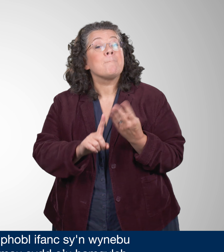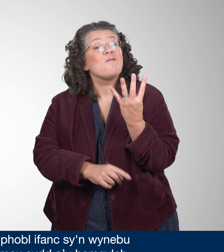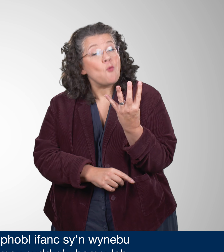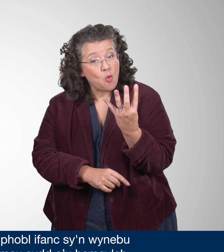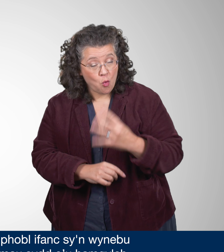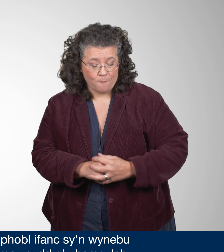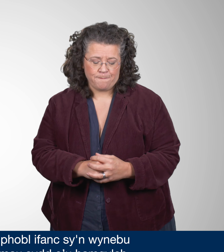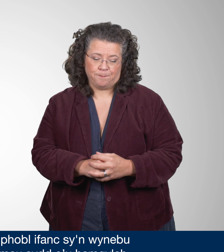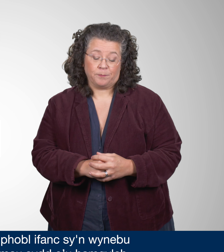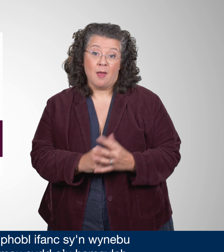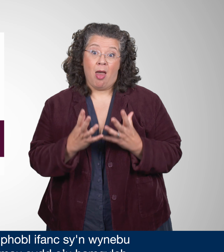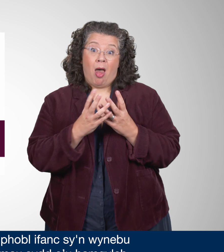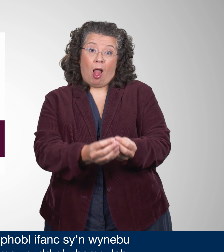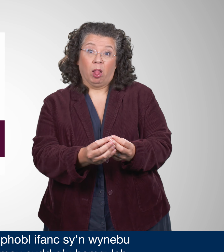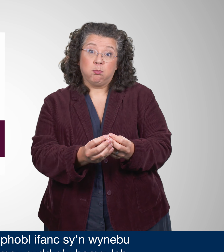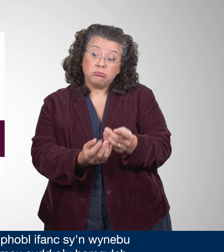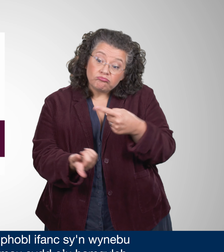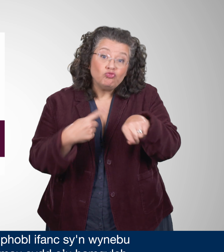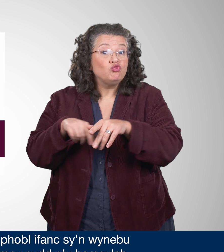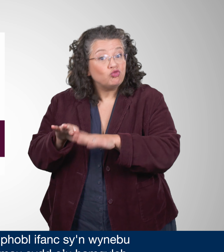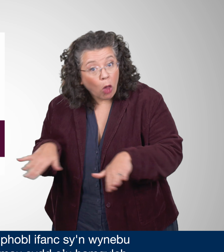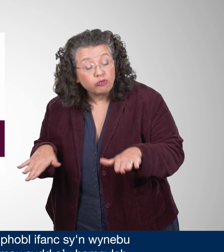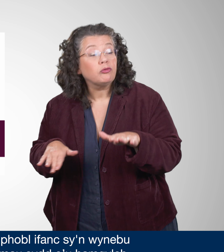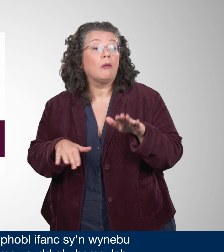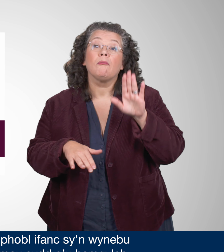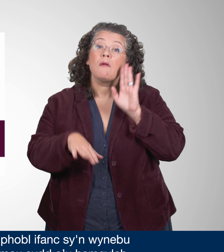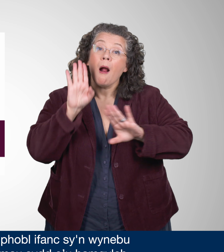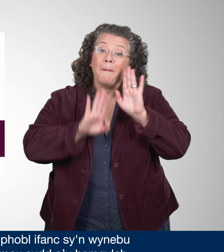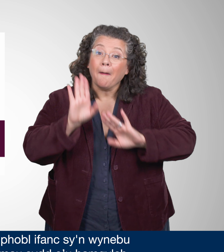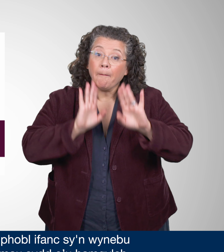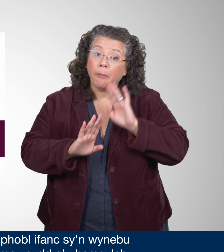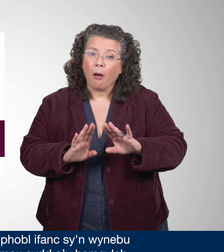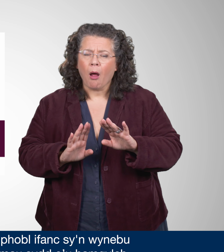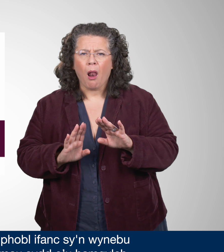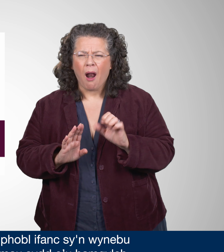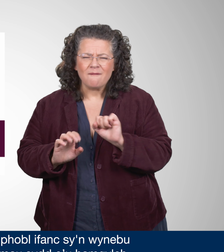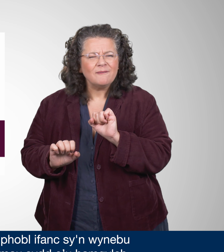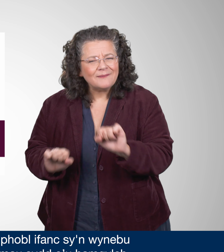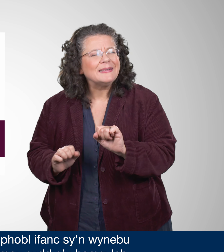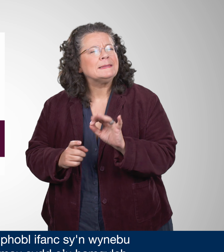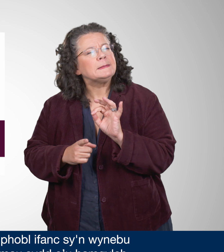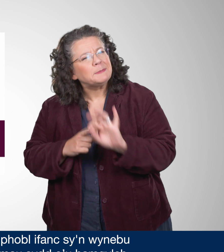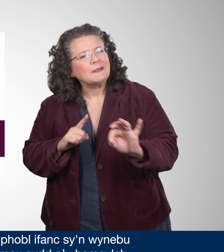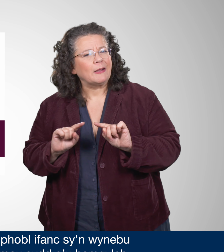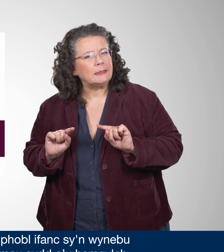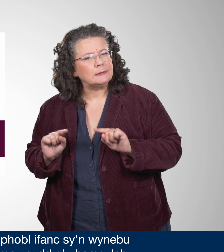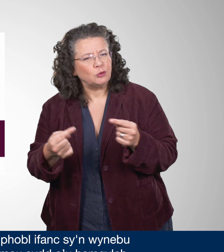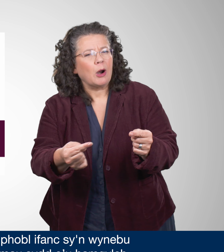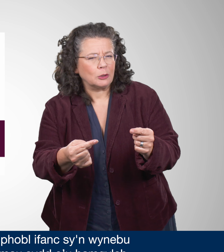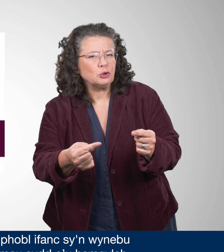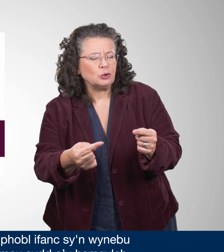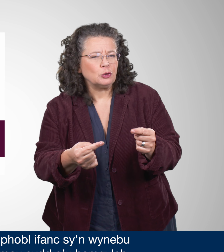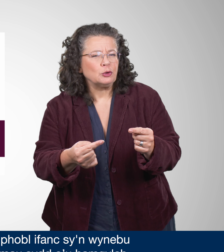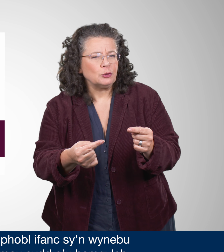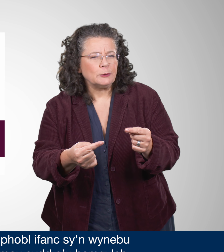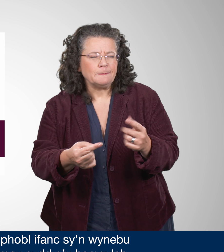Nod 4 yw helpu plant a phobl ifanc sy'n wynebu heriau penodol